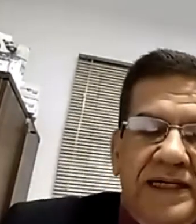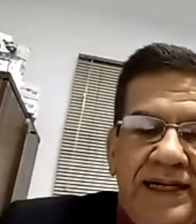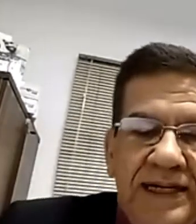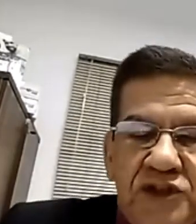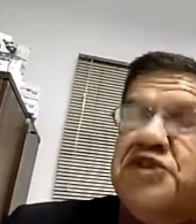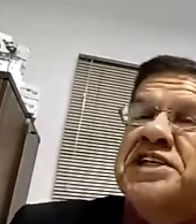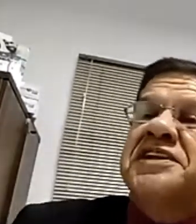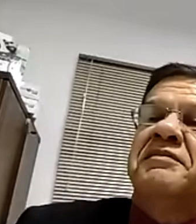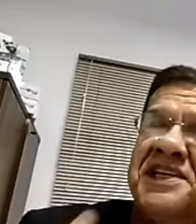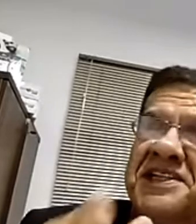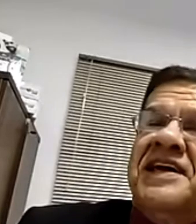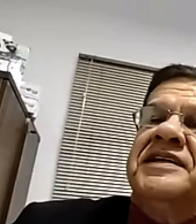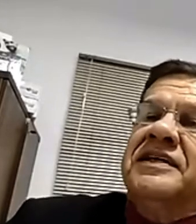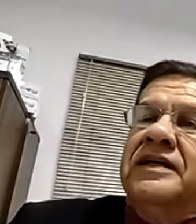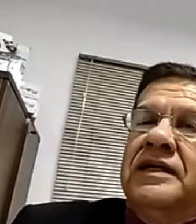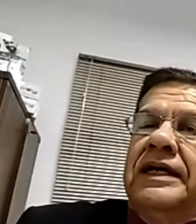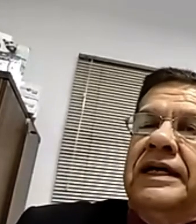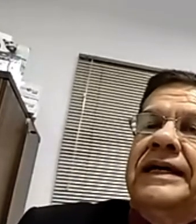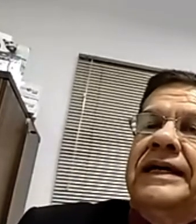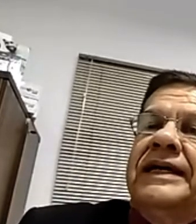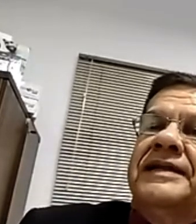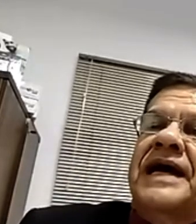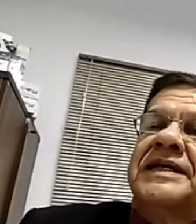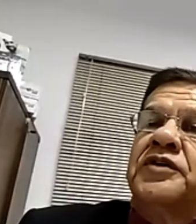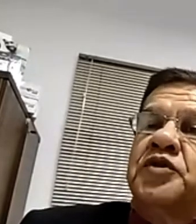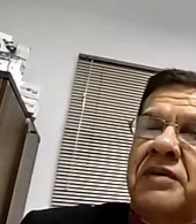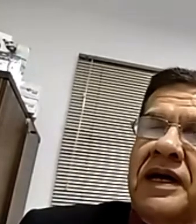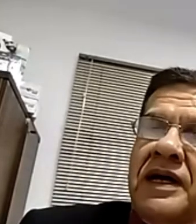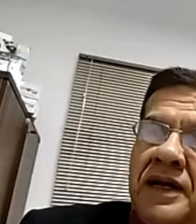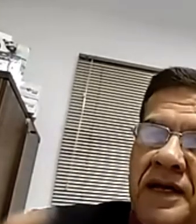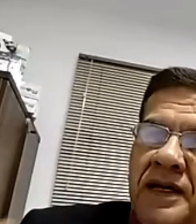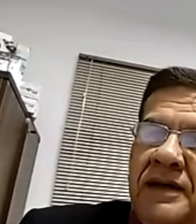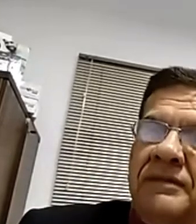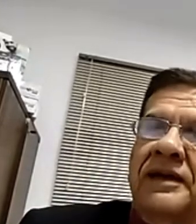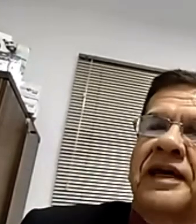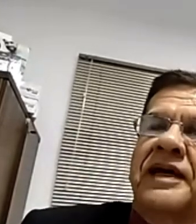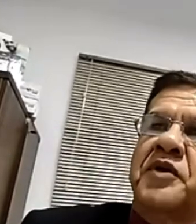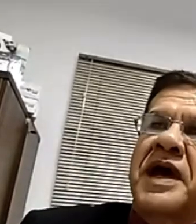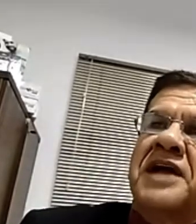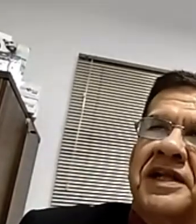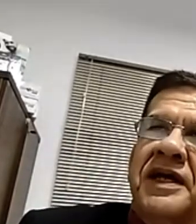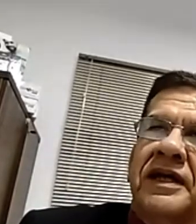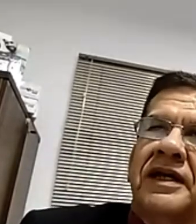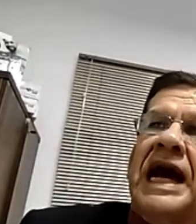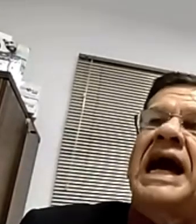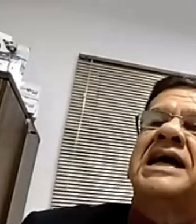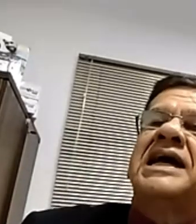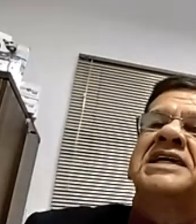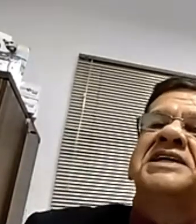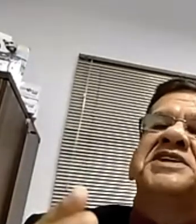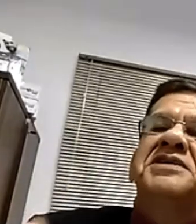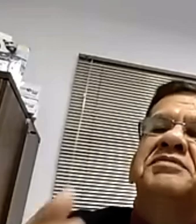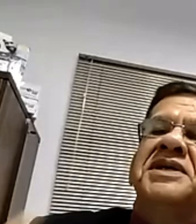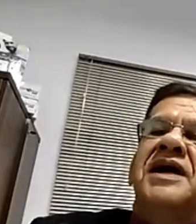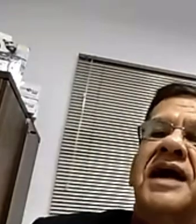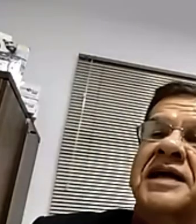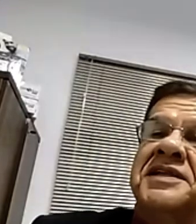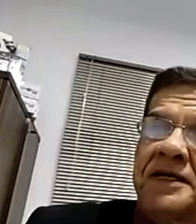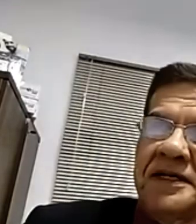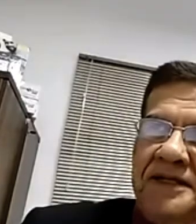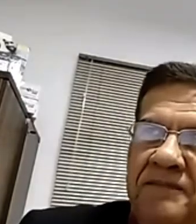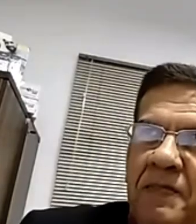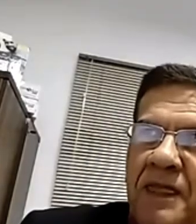sucinta, mais direta, naquilo que o tema promete, né? Arritmia